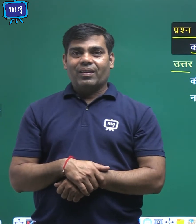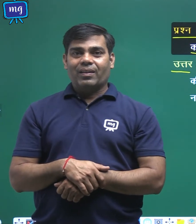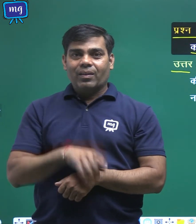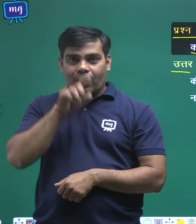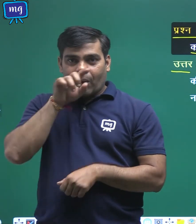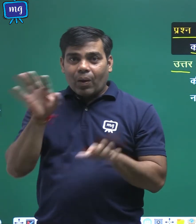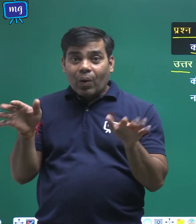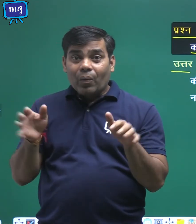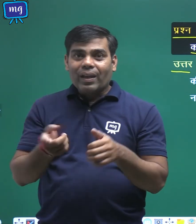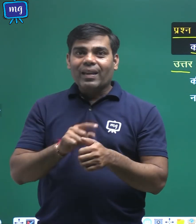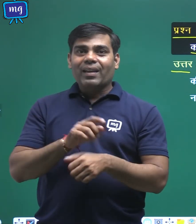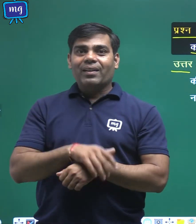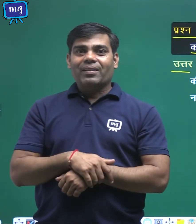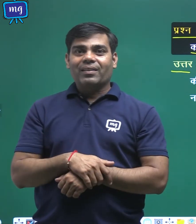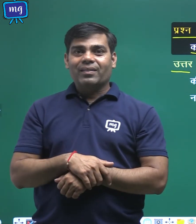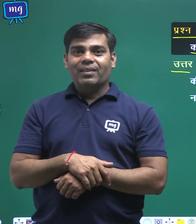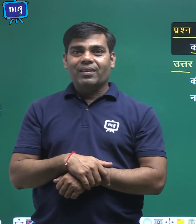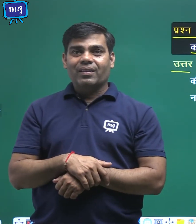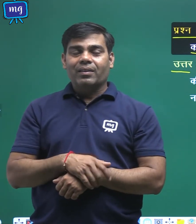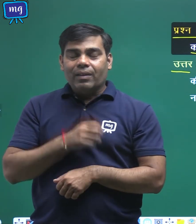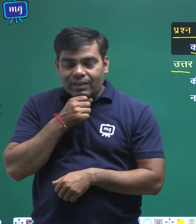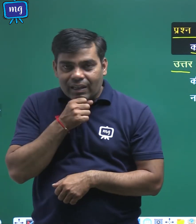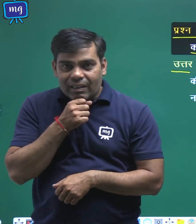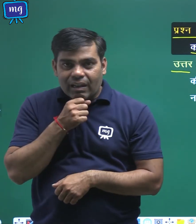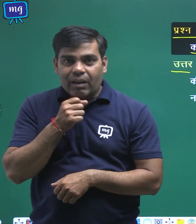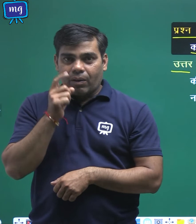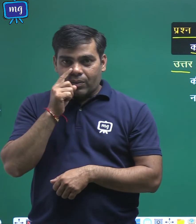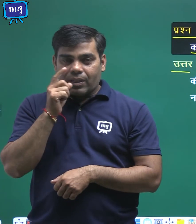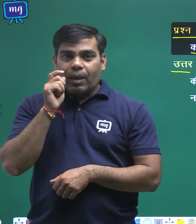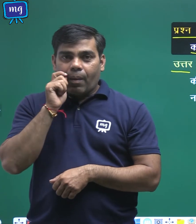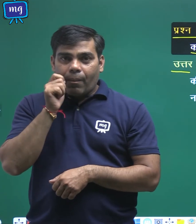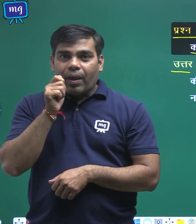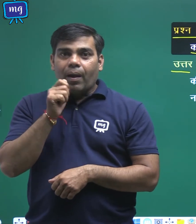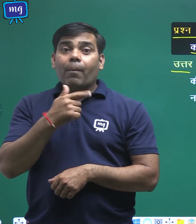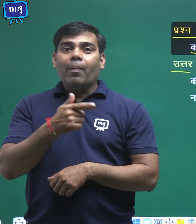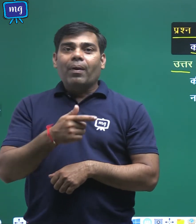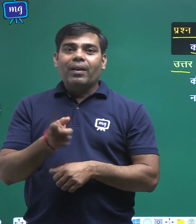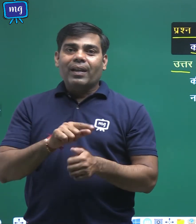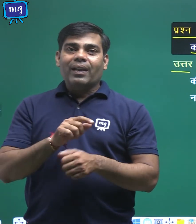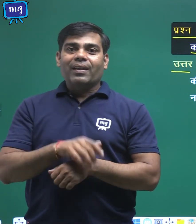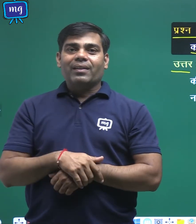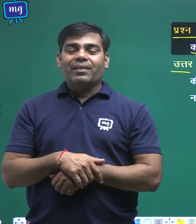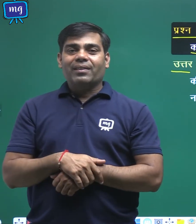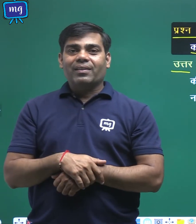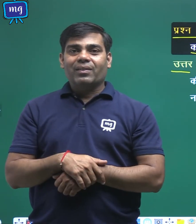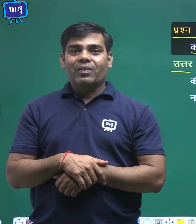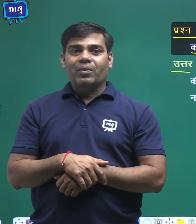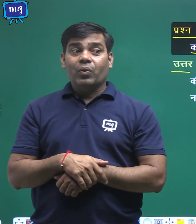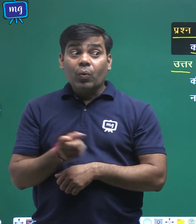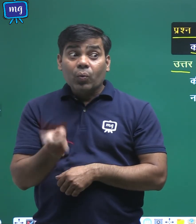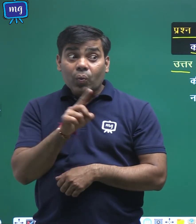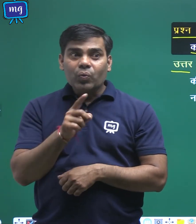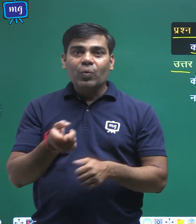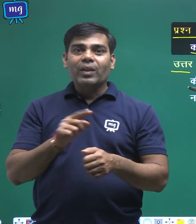कौवे के दादा नाना ने दूसरों की